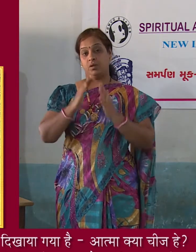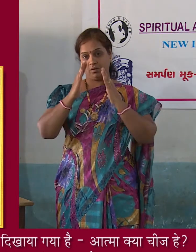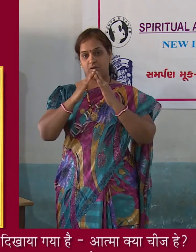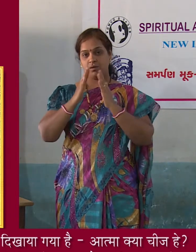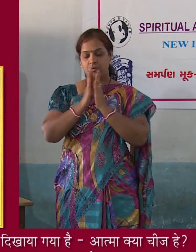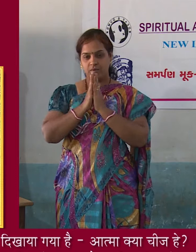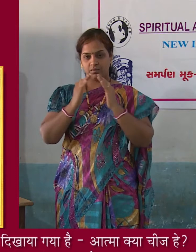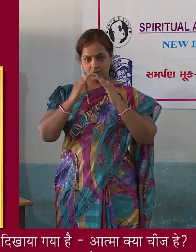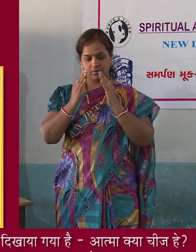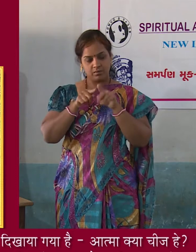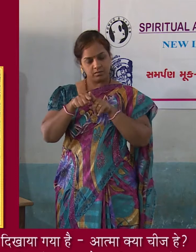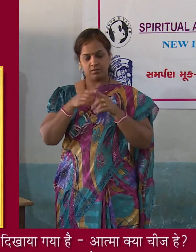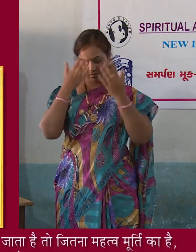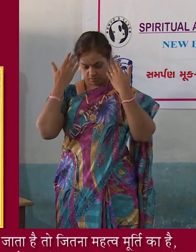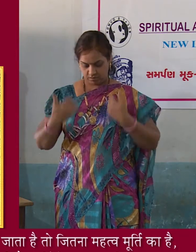शरीर मंदिर के समान है।